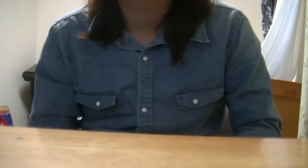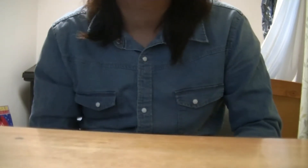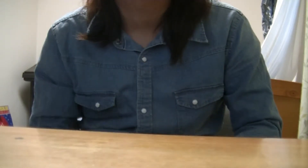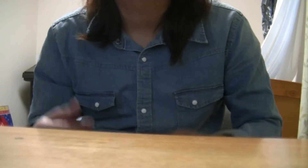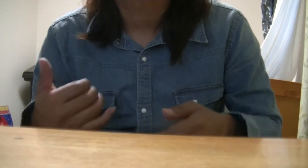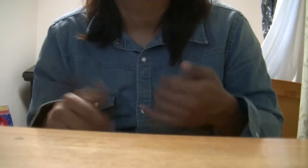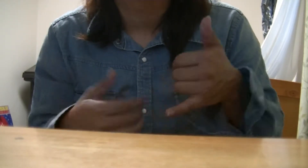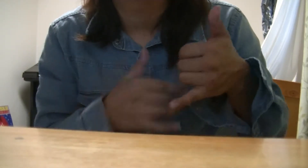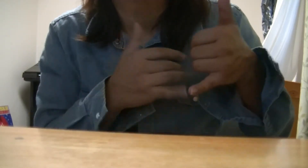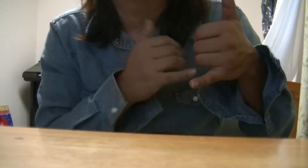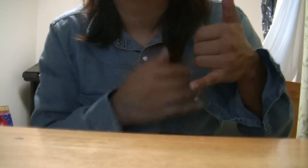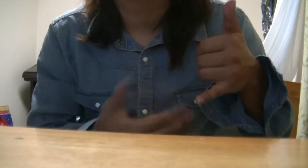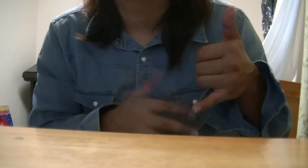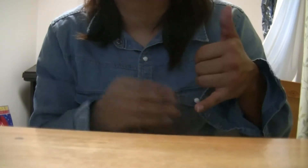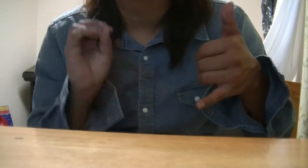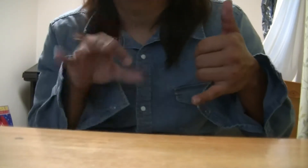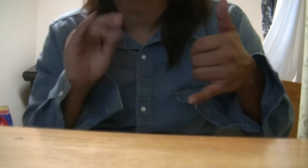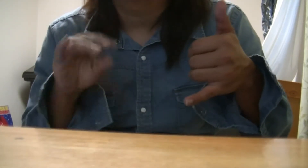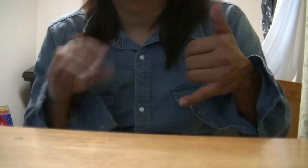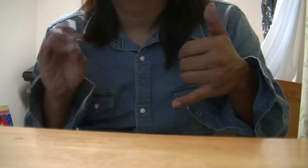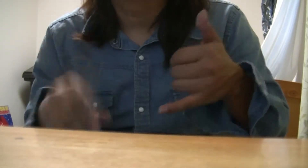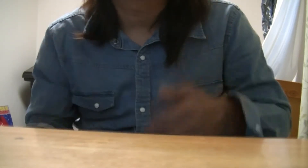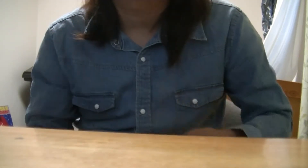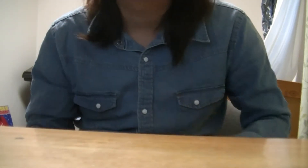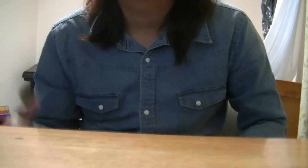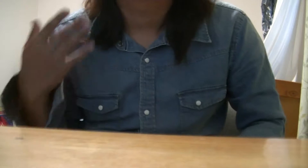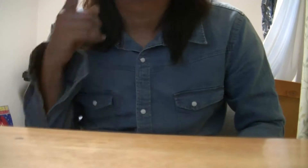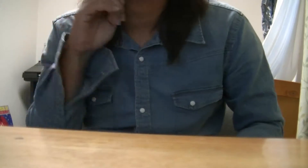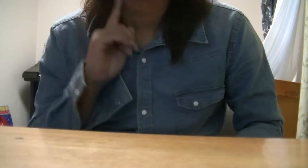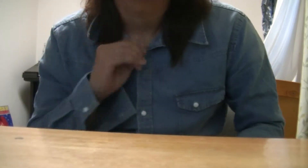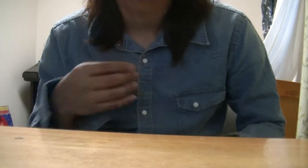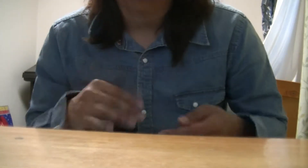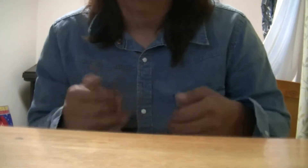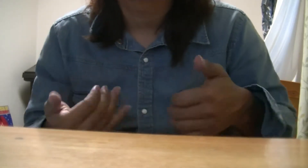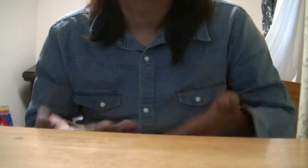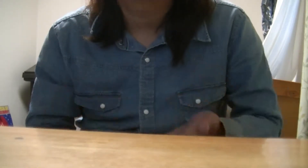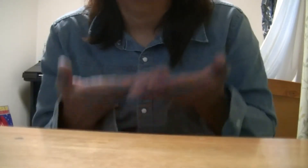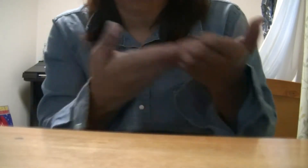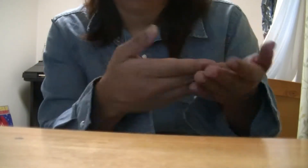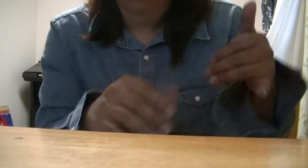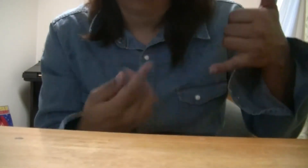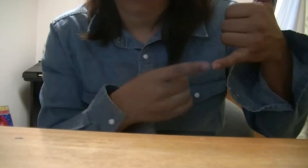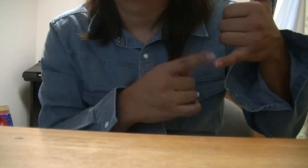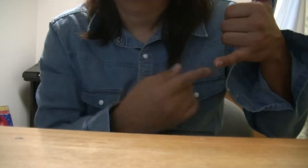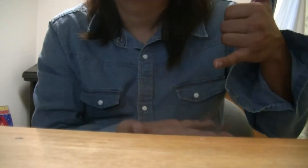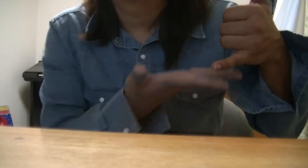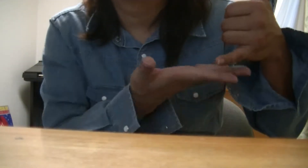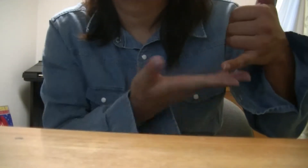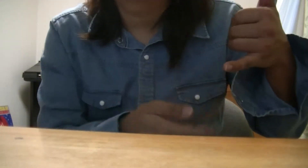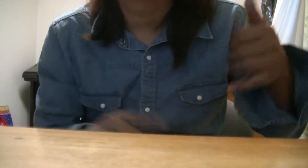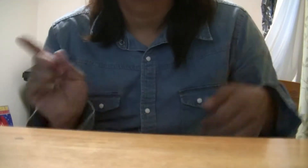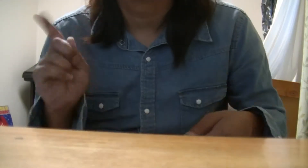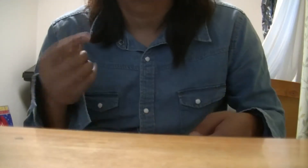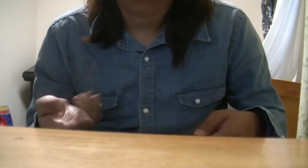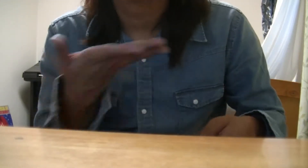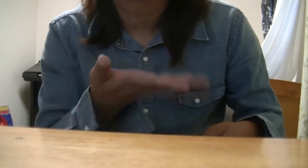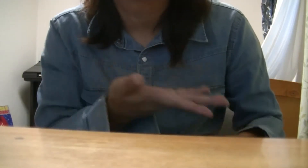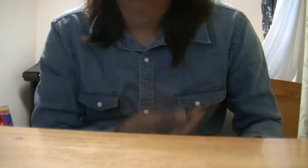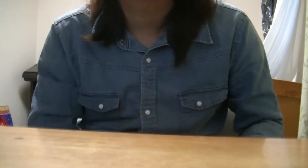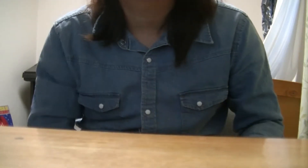。大変じゃない。またそれ提案していくんですよね。店長、うちの店はここがおかしいと思います。そうか、俺が